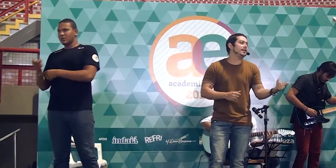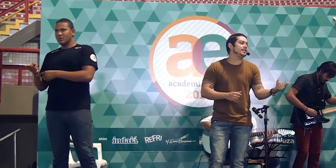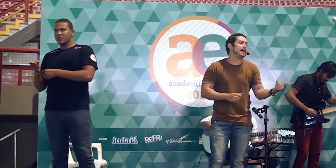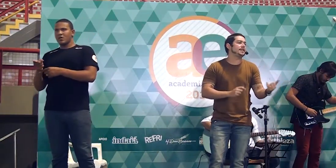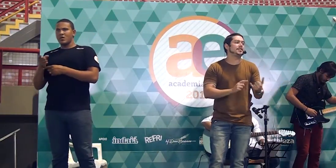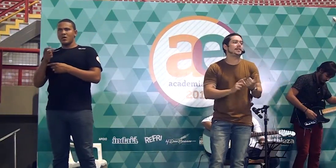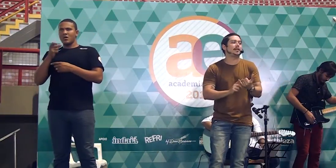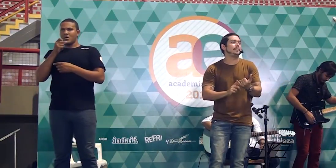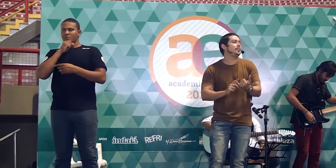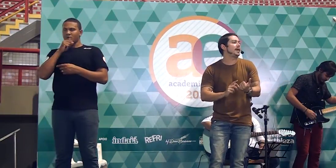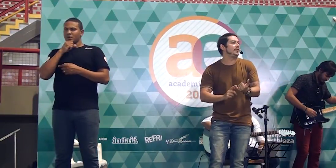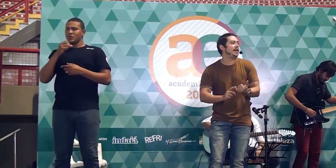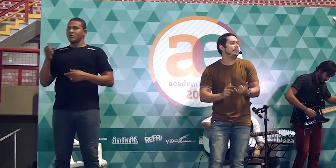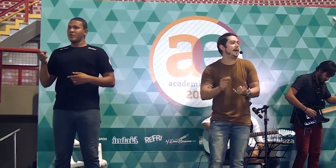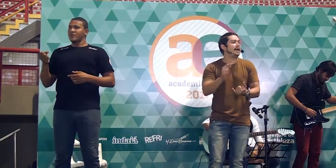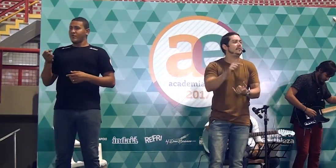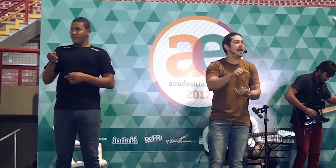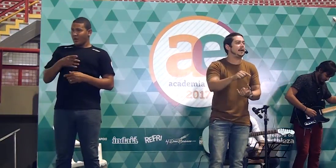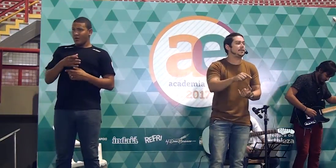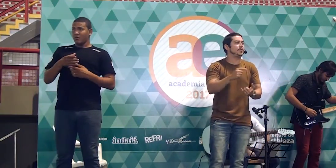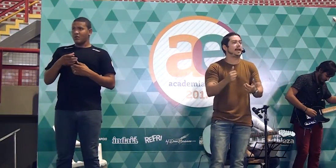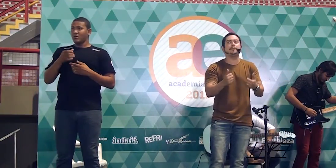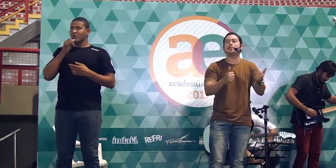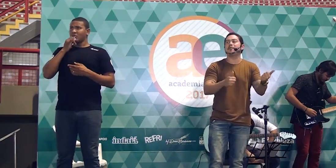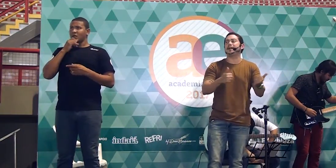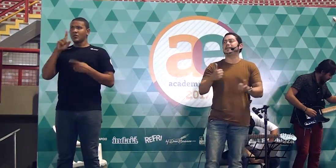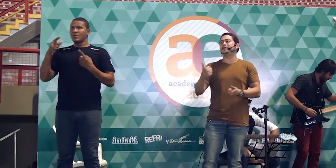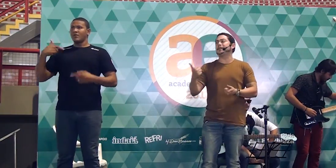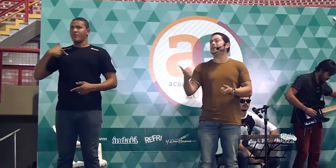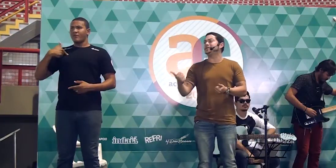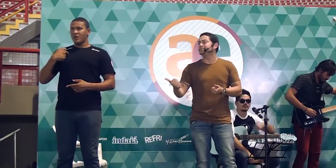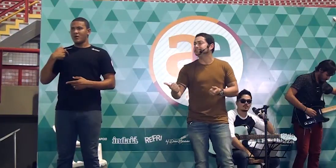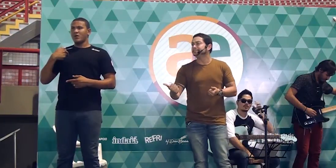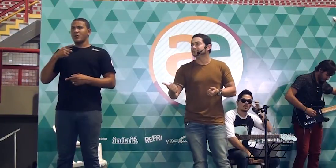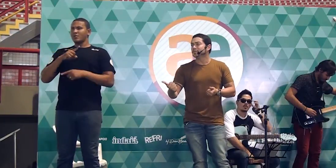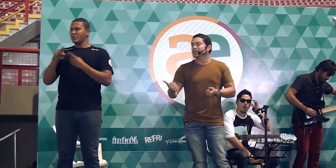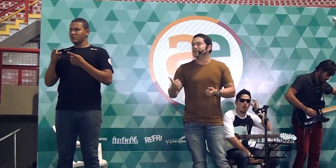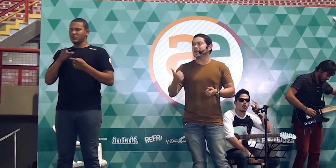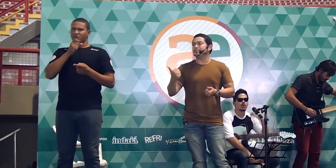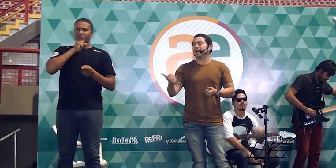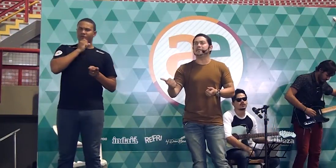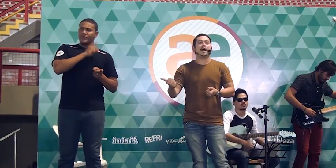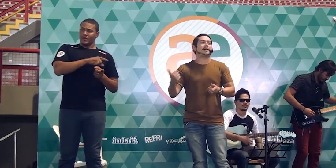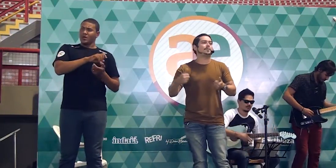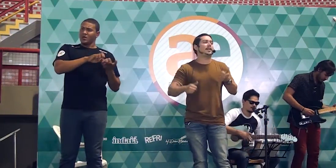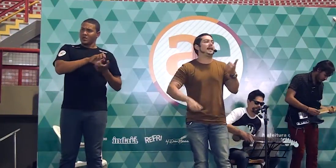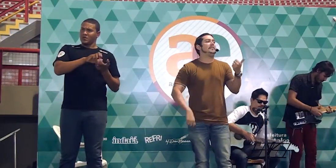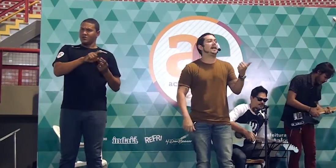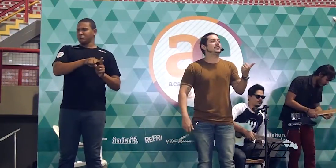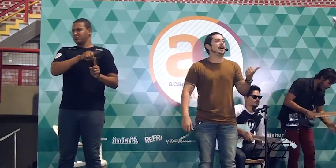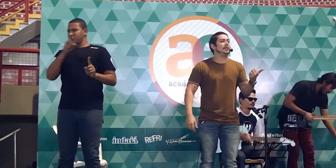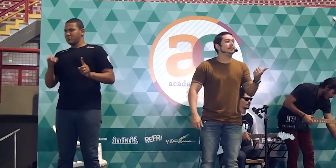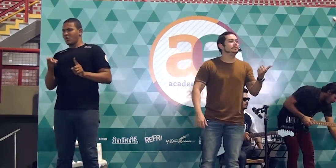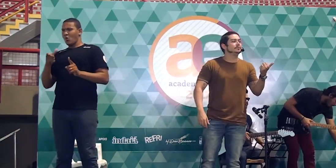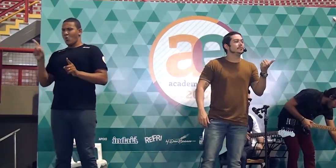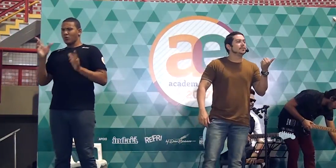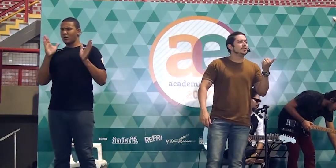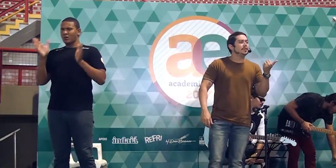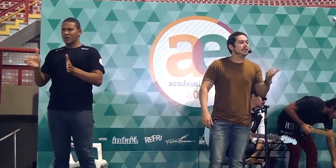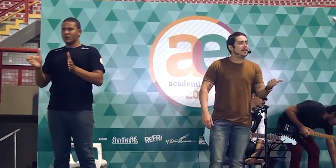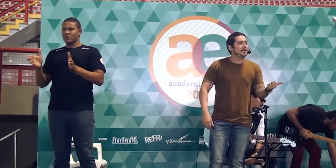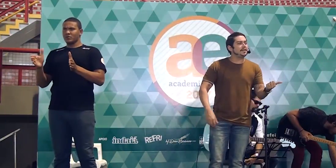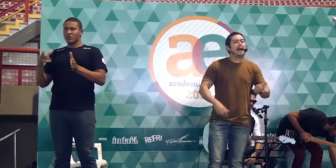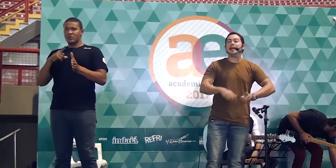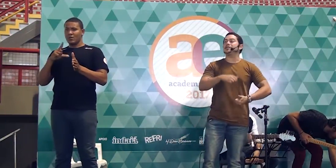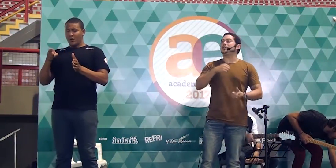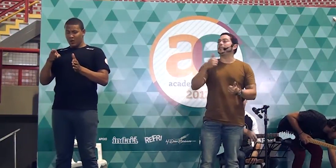estava em crise. Aí a gente saiu da República Velha para a Era Vargas, porque a República Velha estava em crise. Saímos da Era Vargas porque a Era Vargas estava